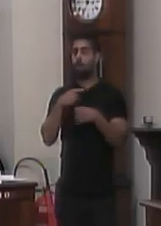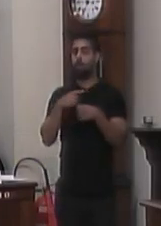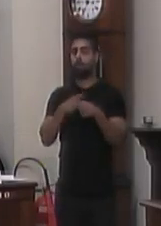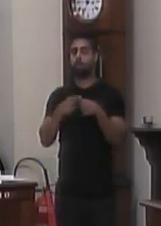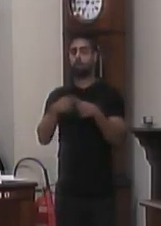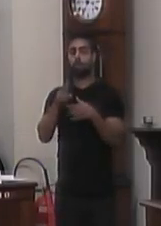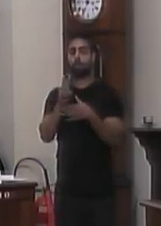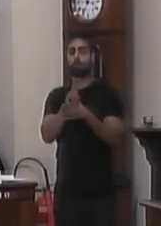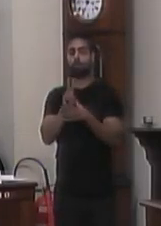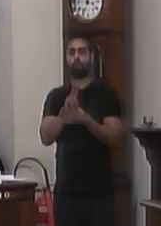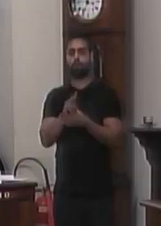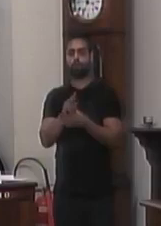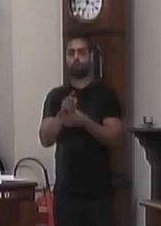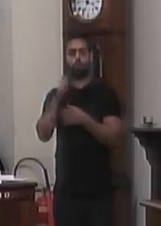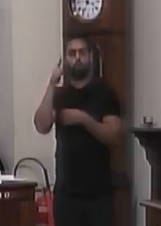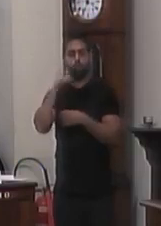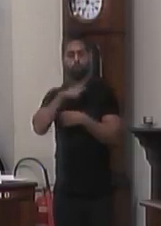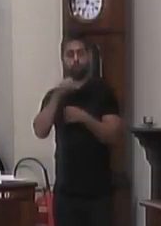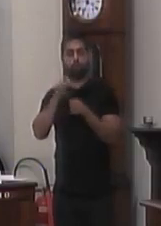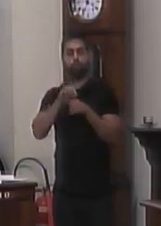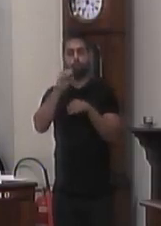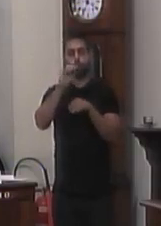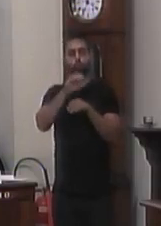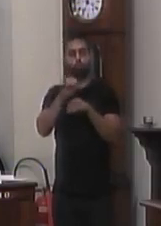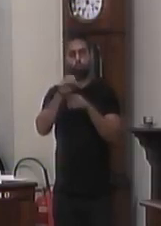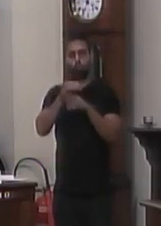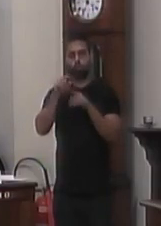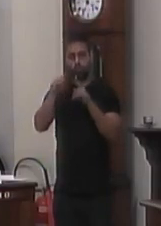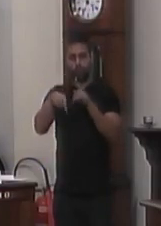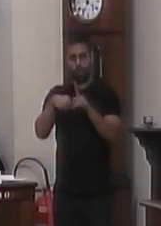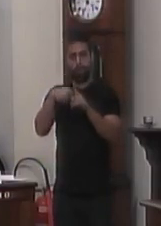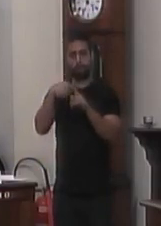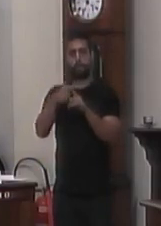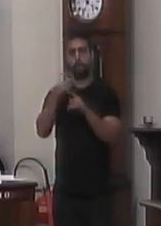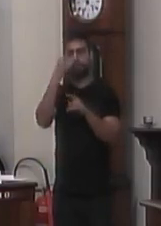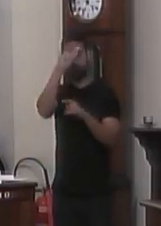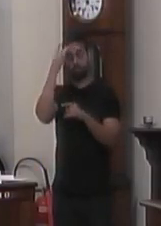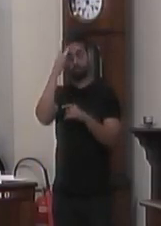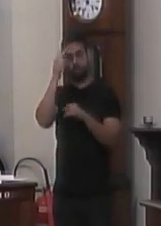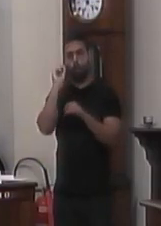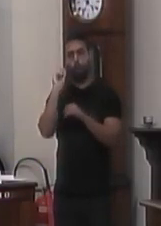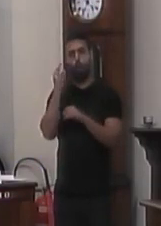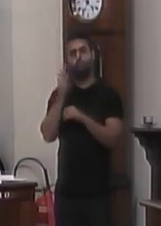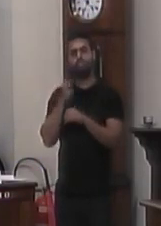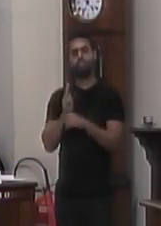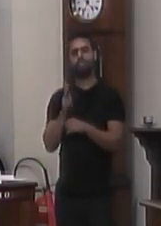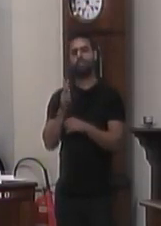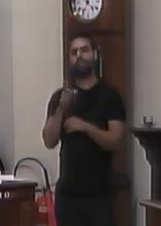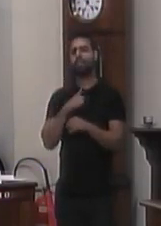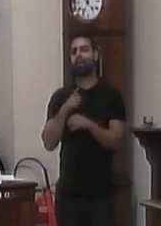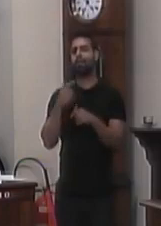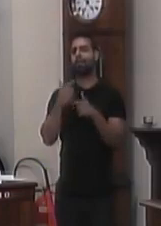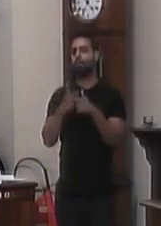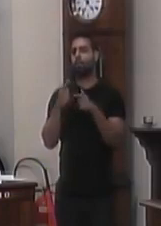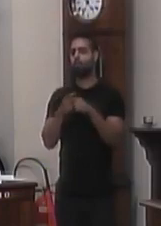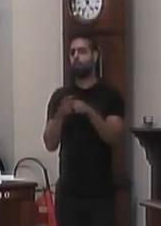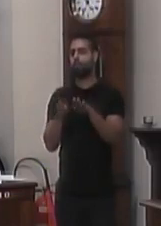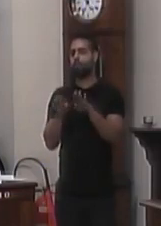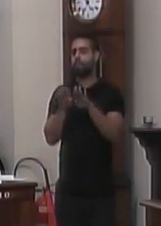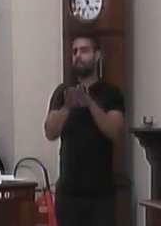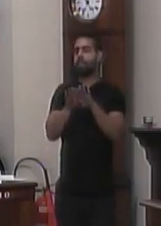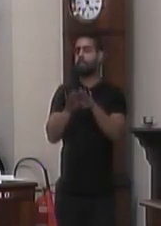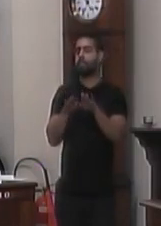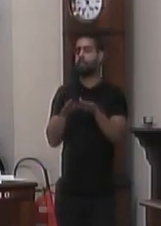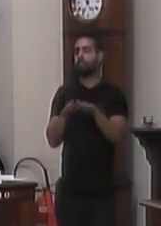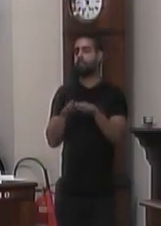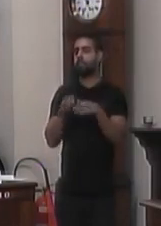tem condições de fazer um concurso e colocar mais pessoas para dentro, ou a gente sempre vai esbarrar nesse limite prudencial,